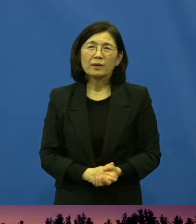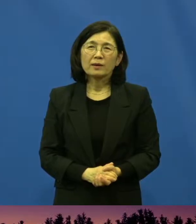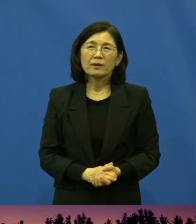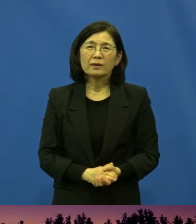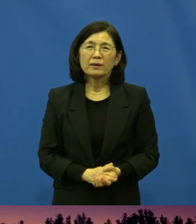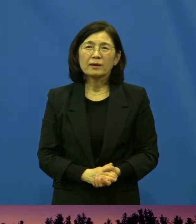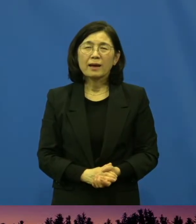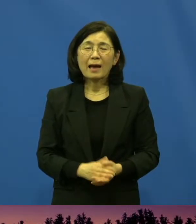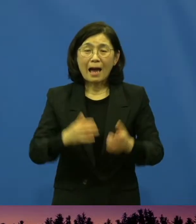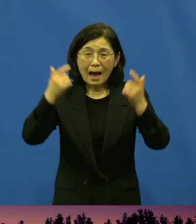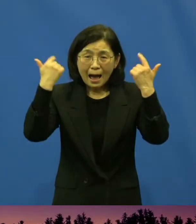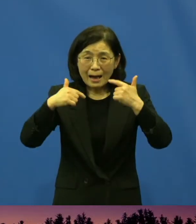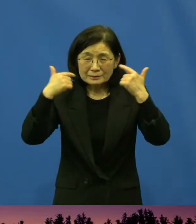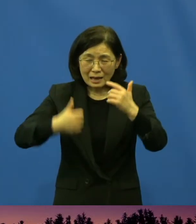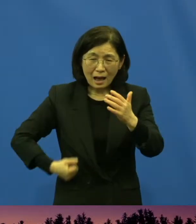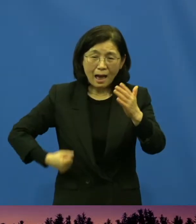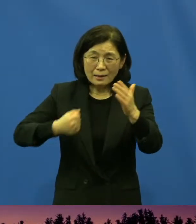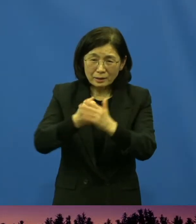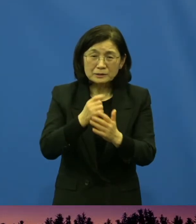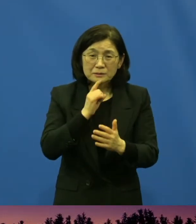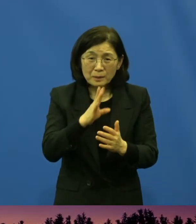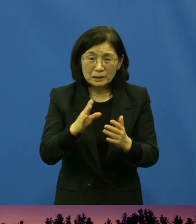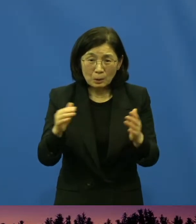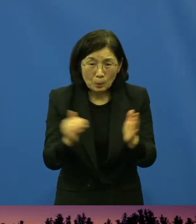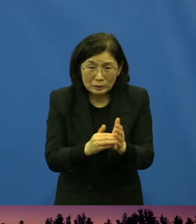언제나 결심만 하는 사람이 되겠죠.